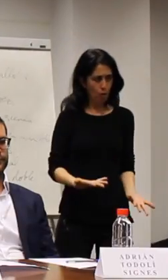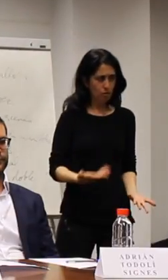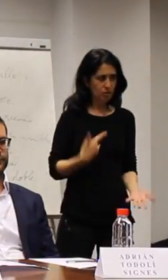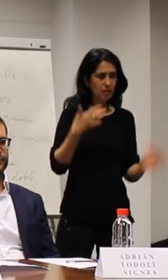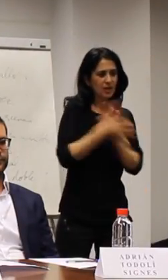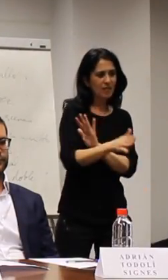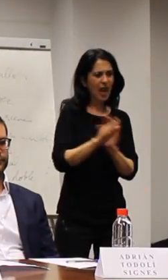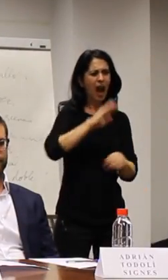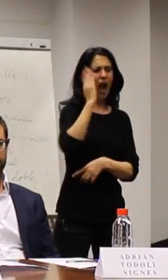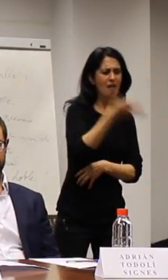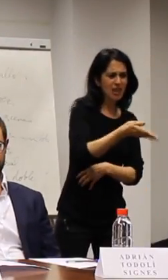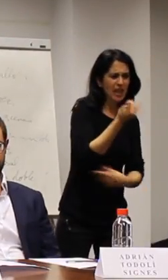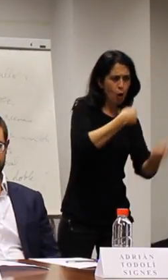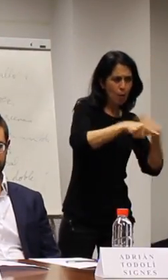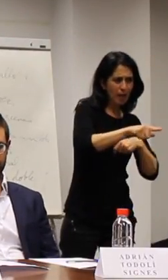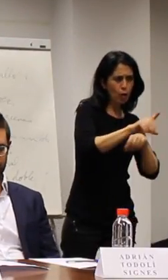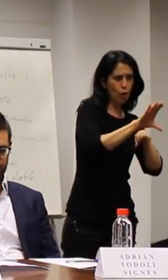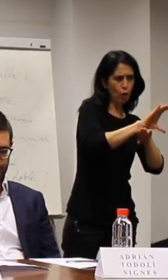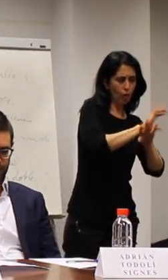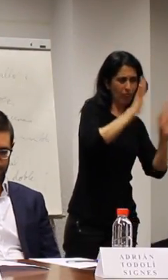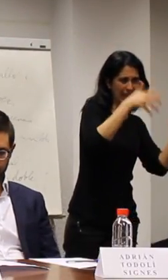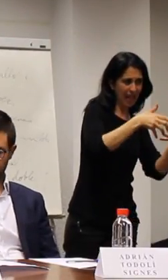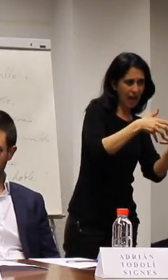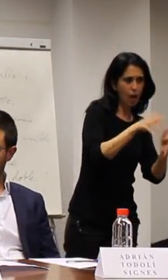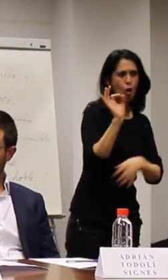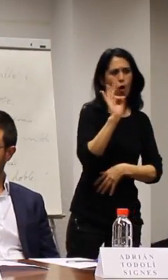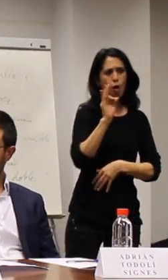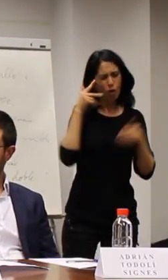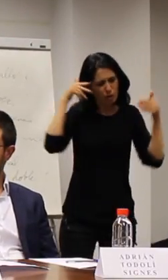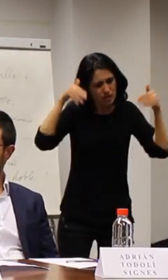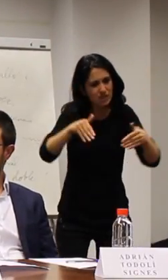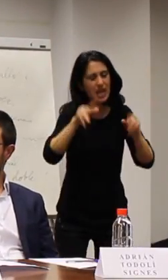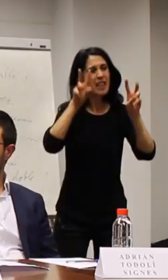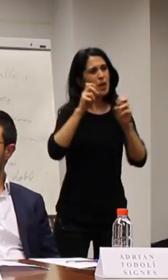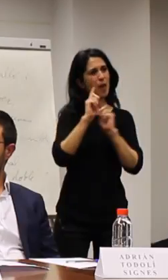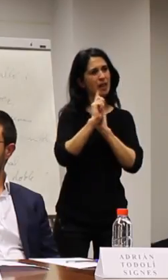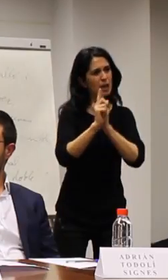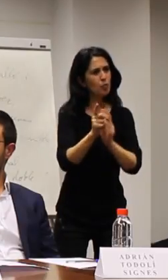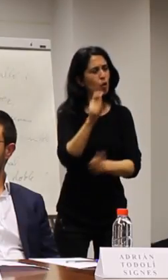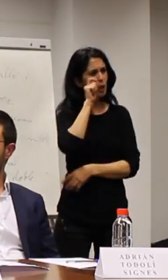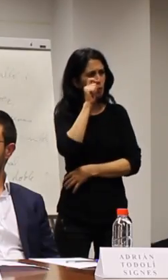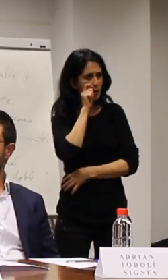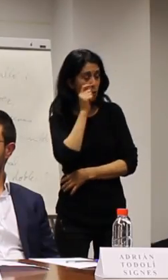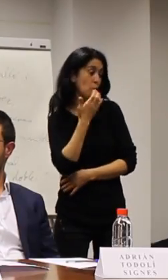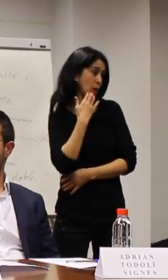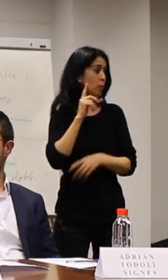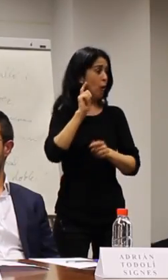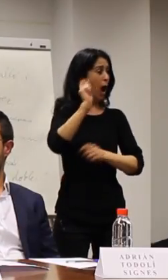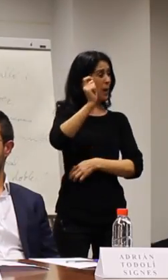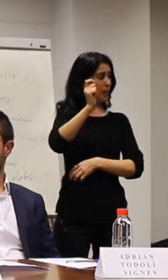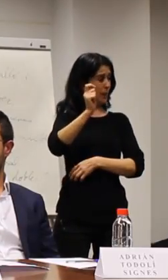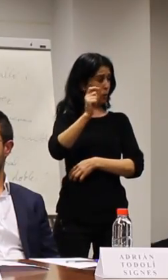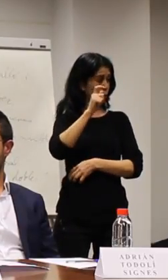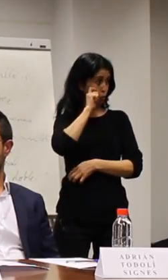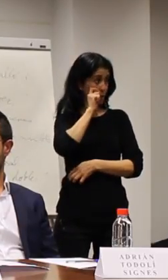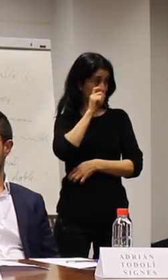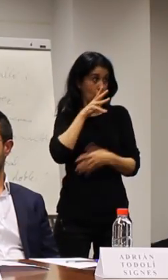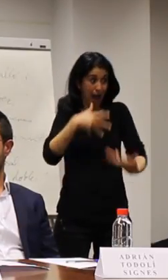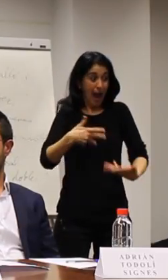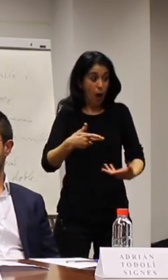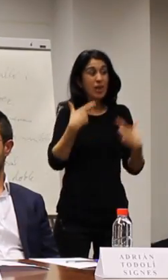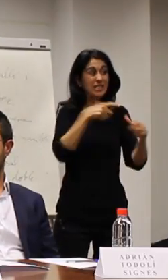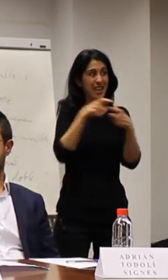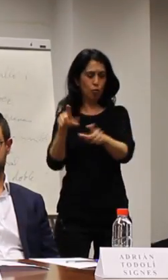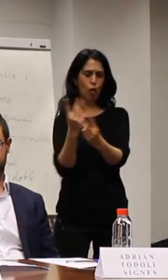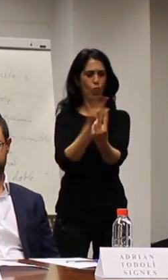comercio digital o se trata de intervenir en aspectos de transporte y turismo, sobre todo apartamentos turísticos? Son los dos sectores que en España de momento son los